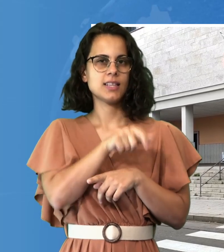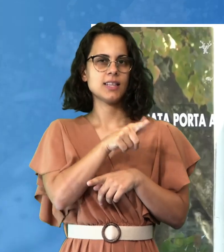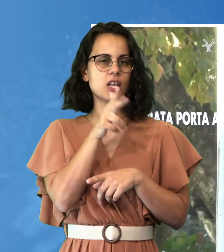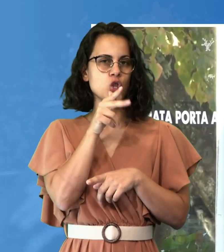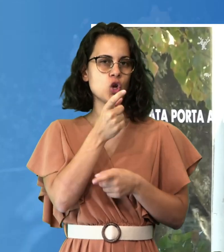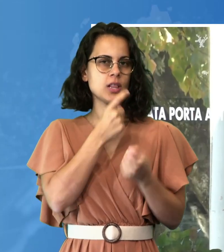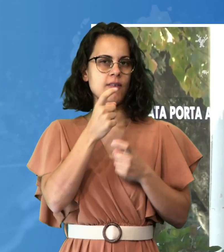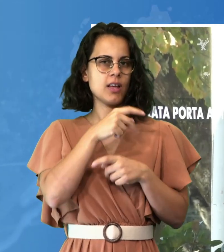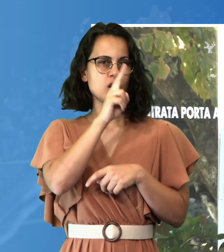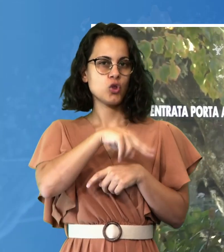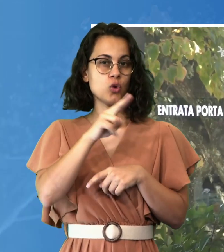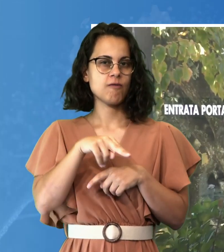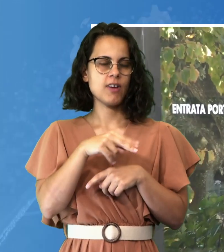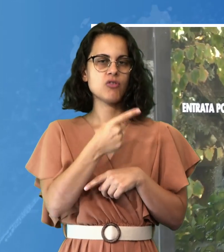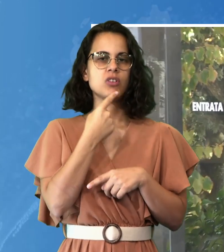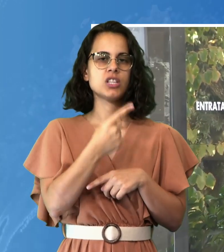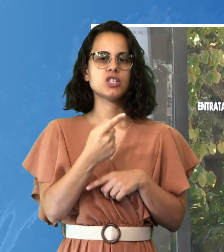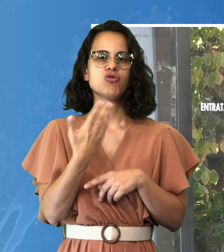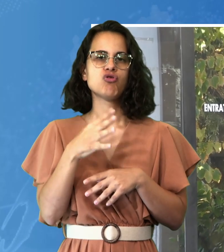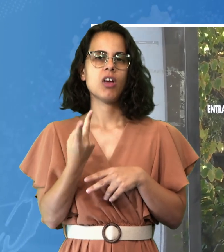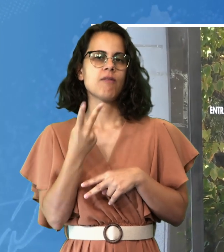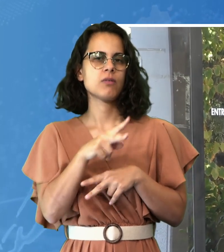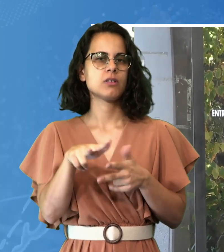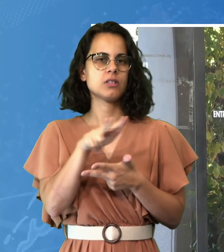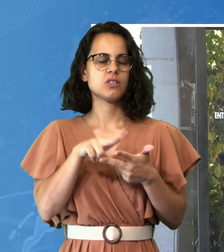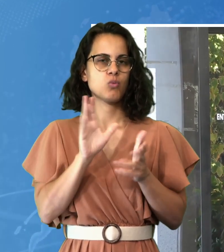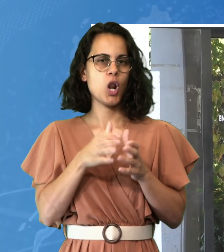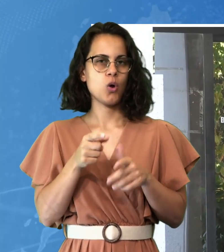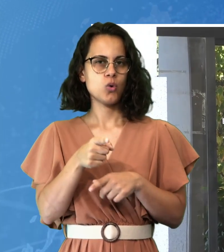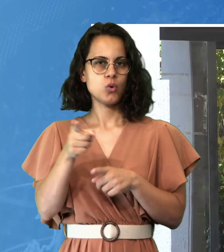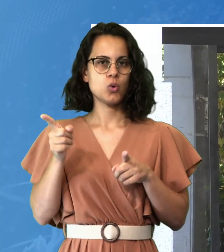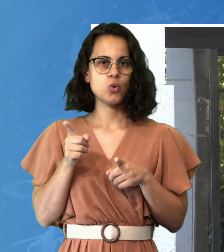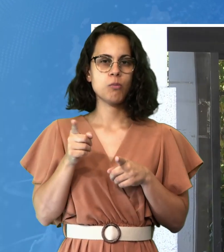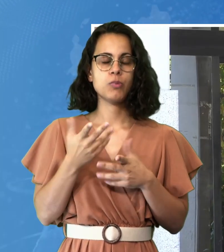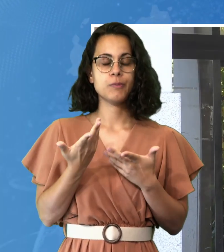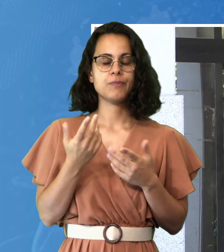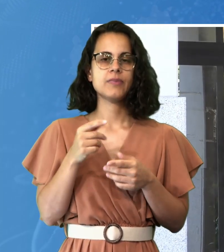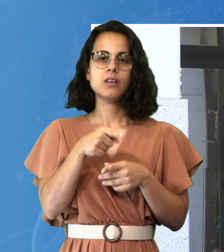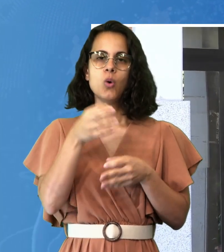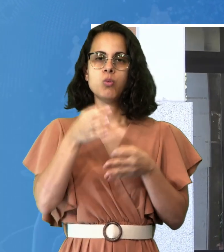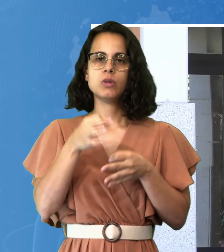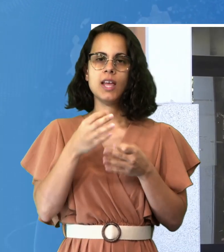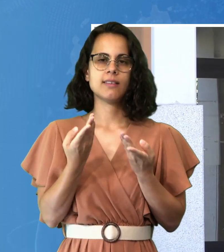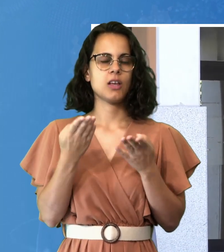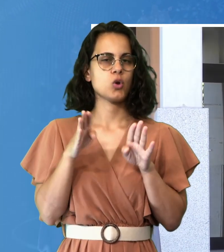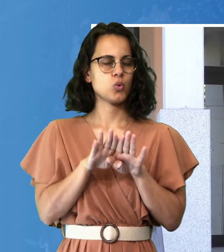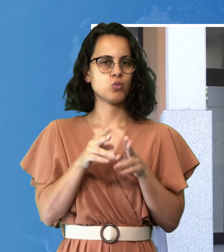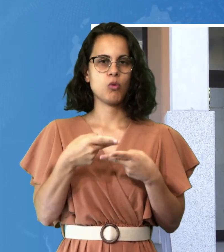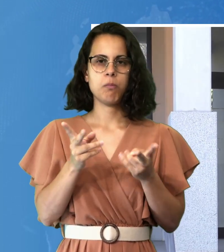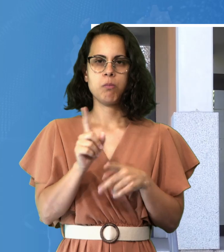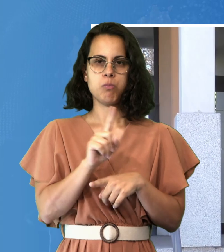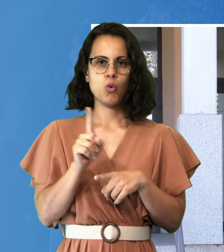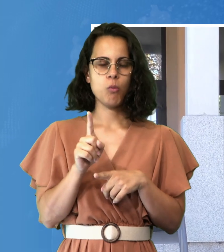vittima di stupro di gruppo. La Buongiorno ha lasciato l'udienza ancora in corso e a porte chiuse dopo aver sentito in aula uno degli